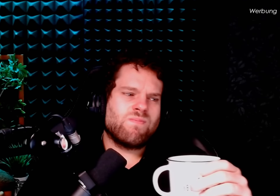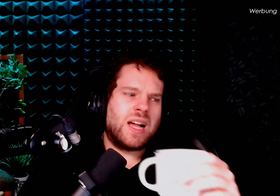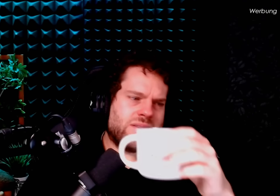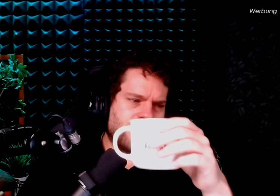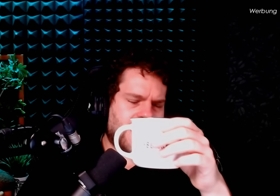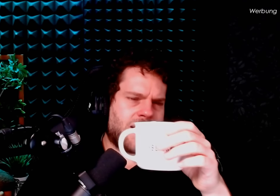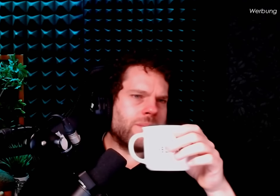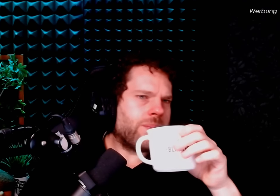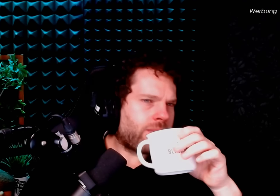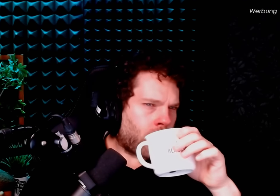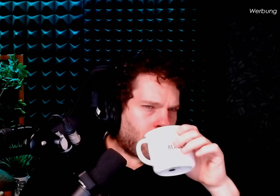Weniger.